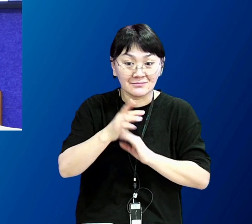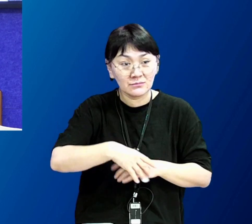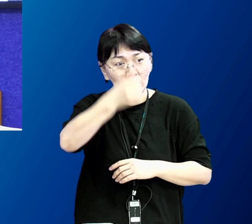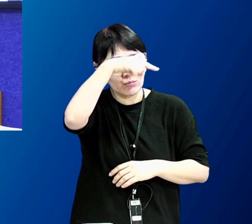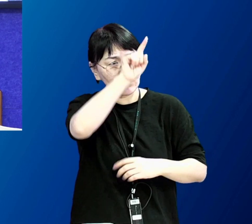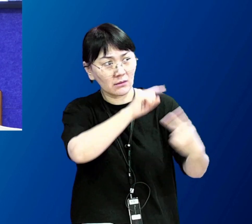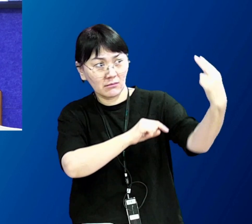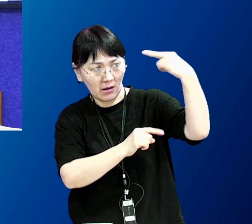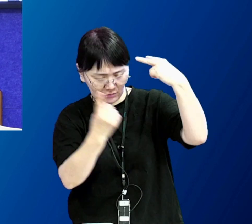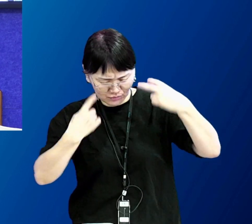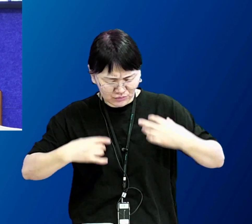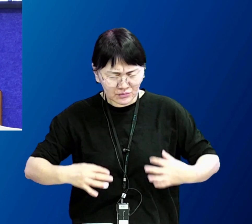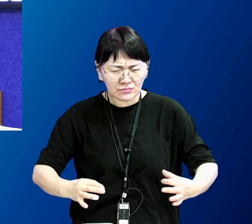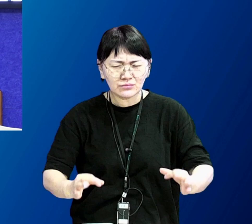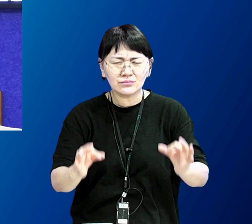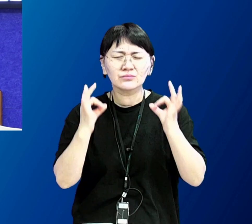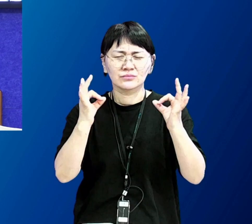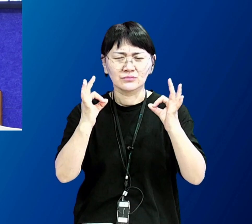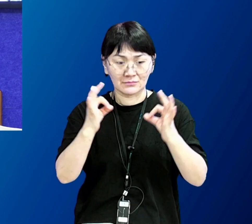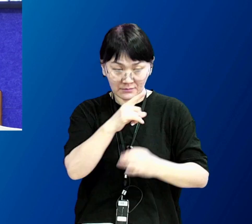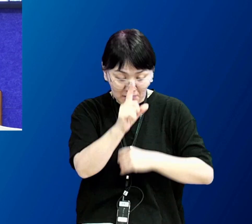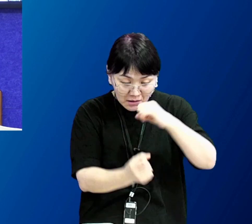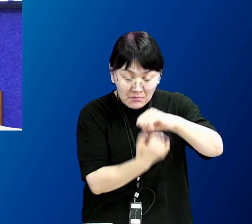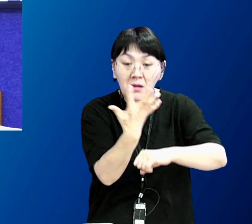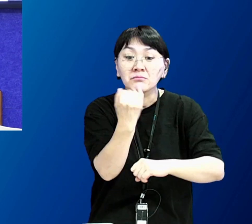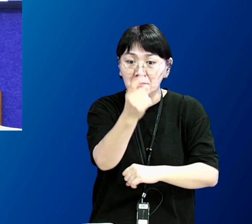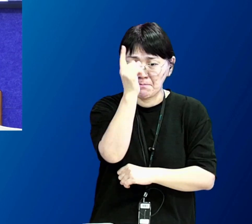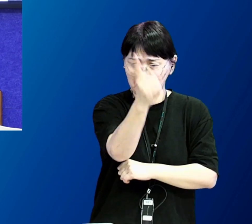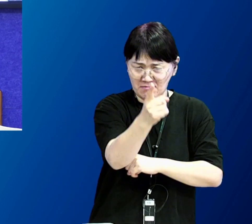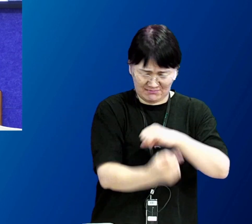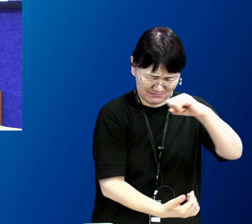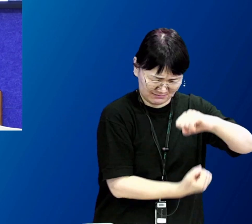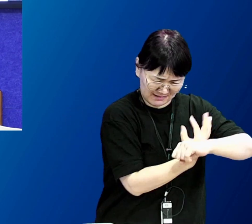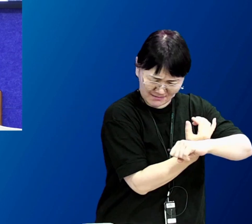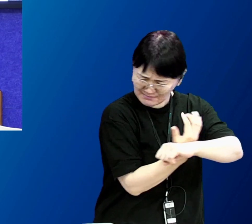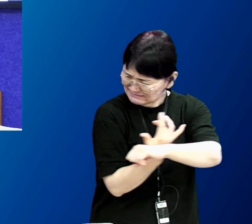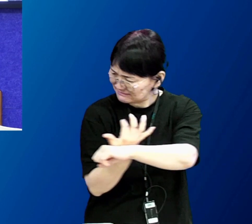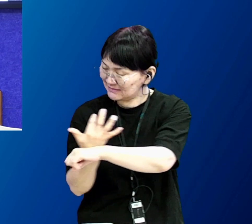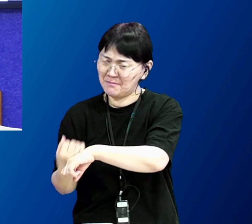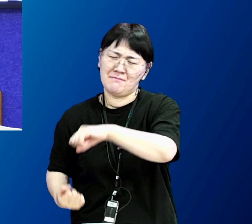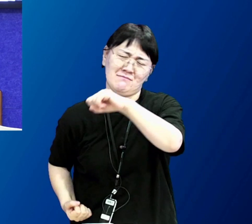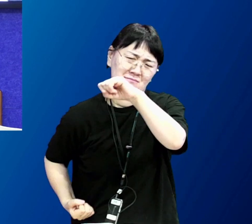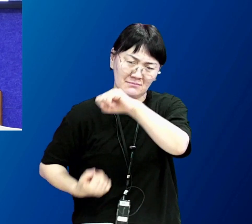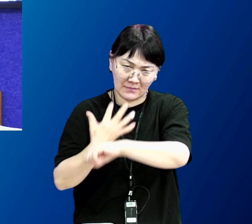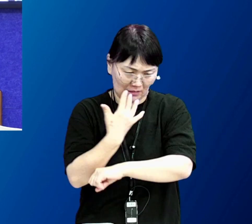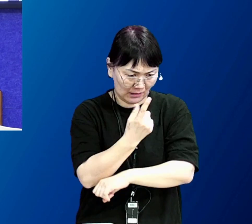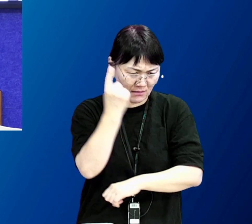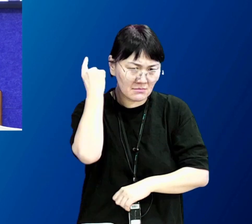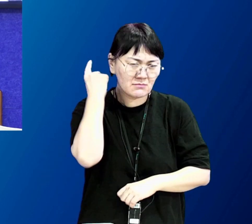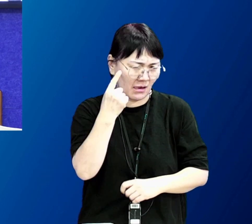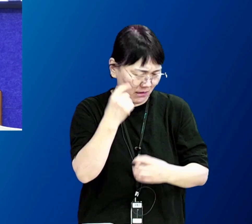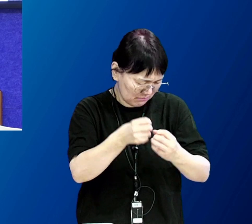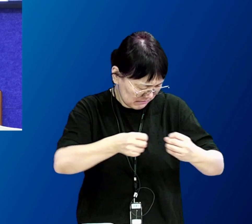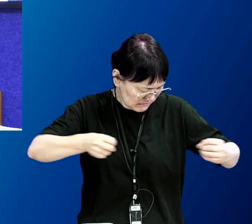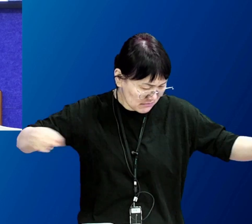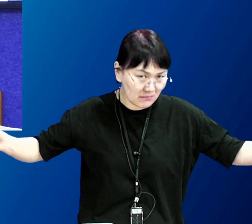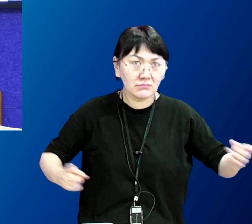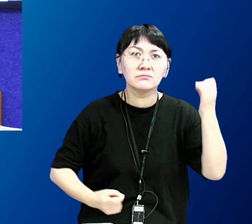юм зөвхөн амьдэрсэн биз? Мянган шатаалт тахлыг бурханд өргөх хэмжээгээр тэрээр бурханыг хайрладаг